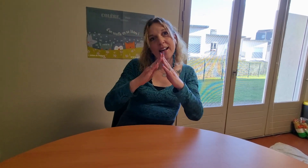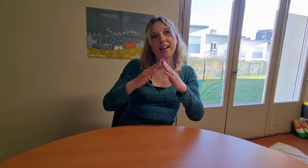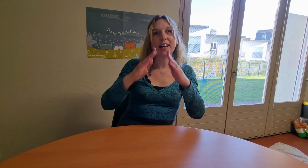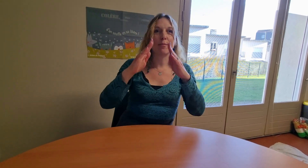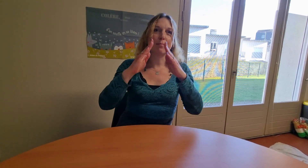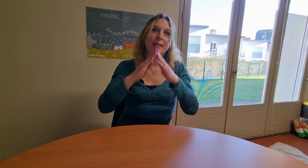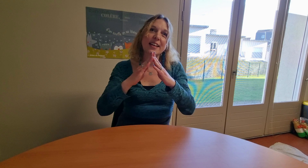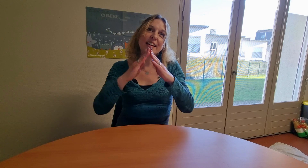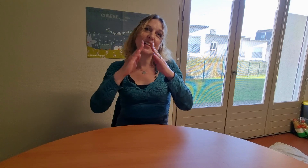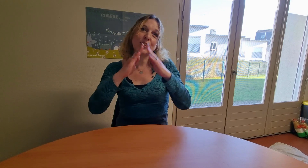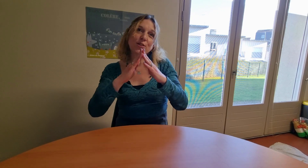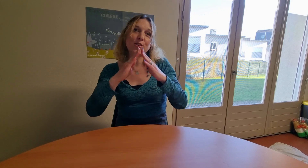sa